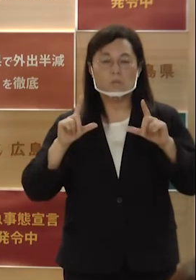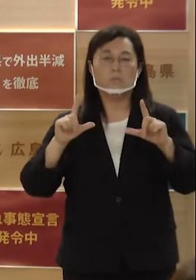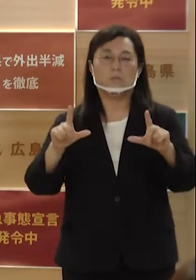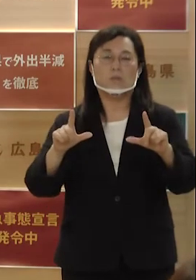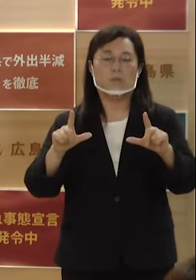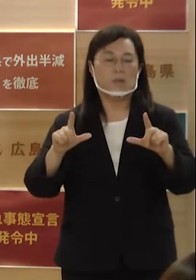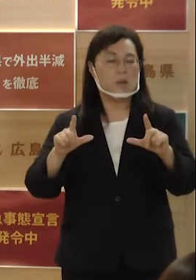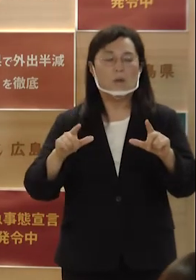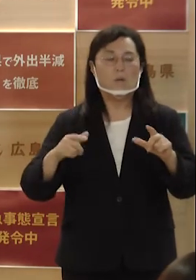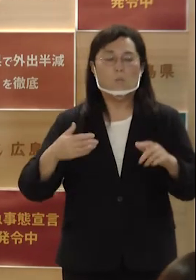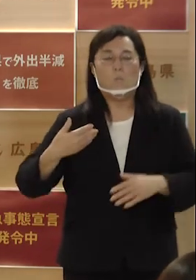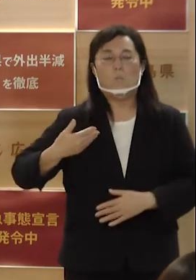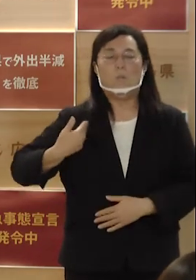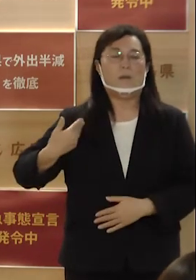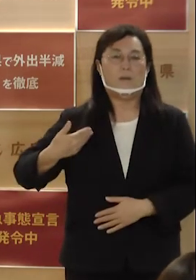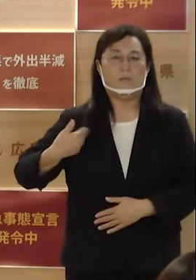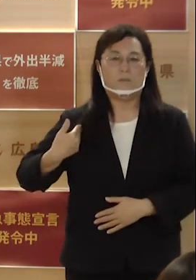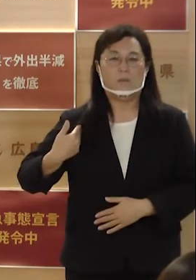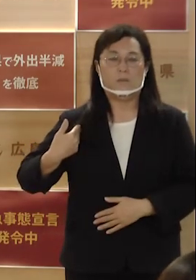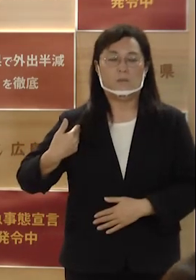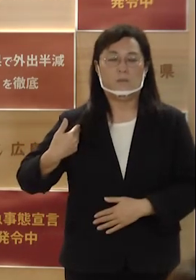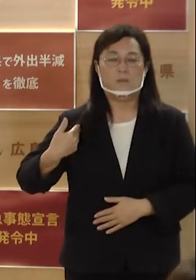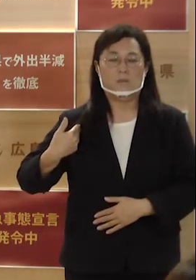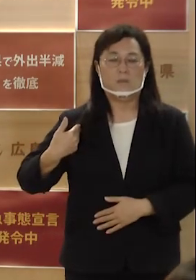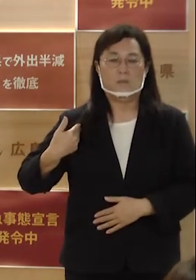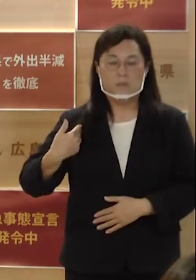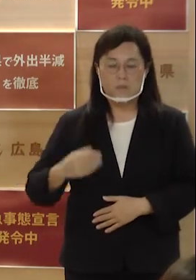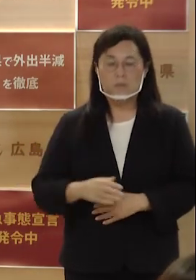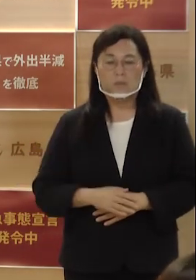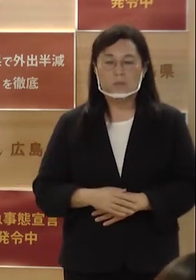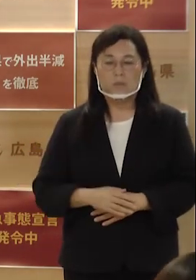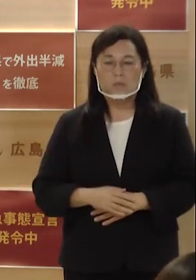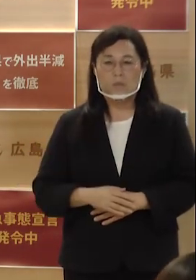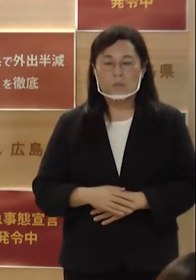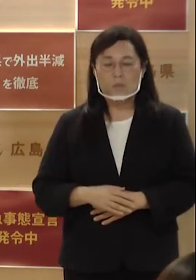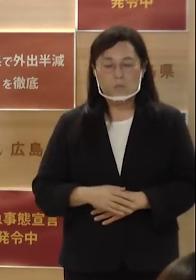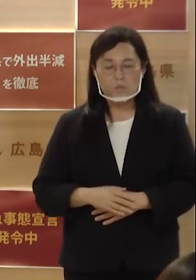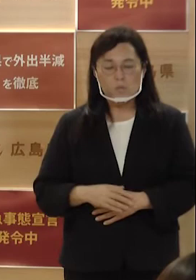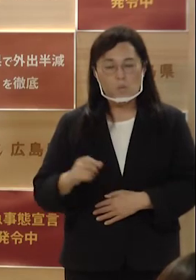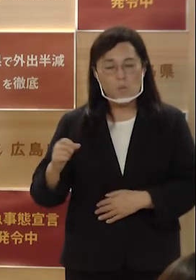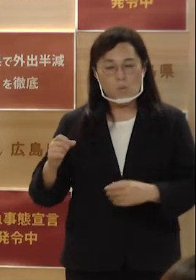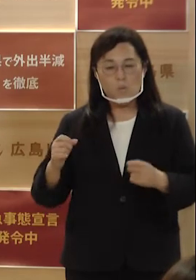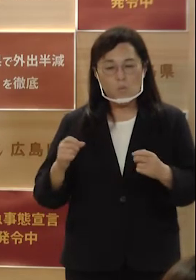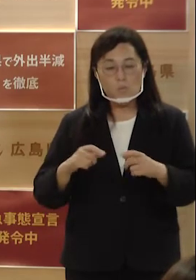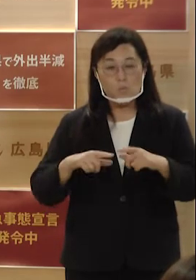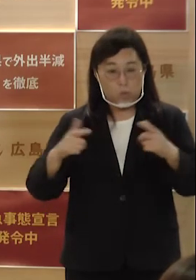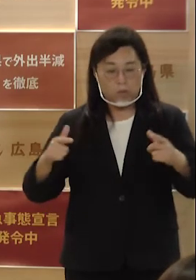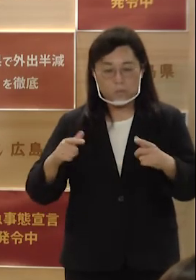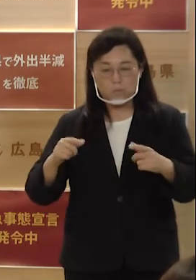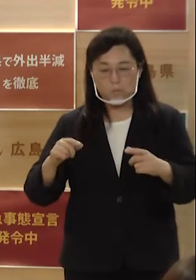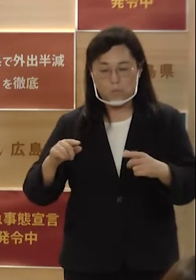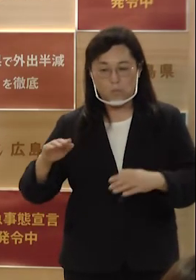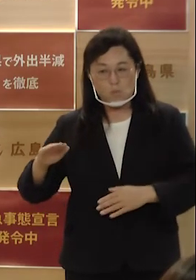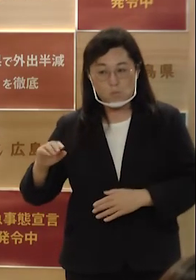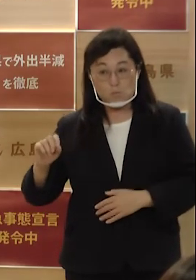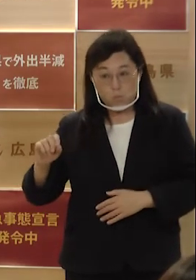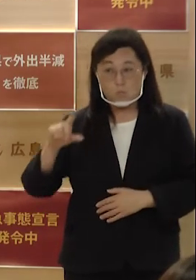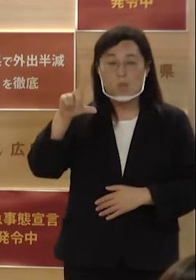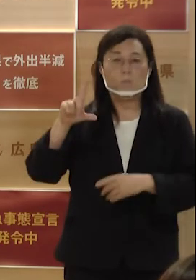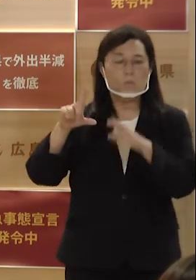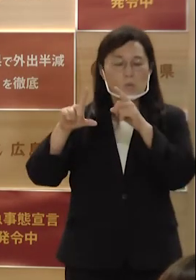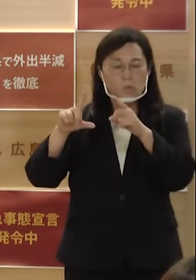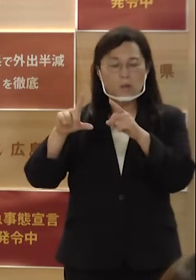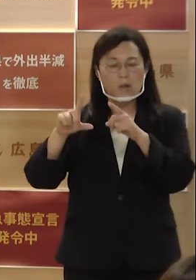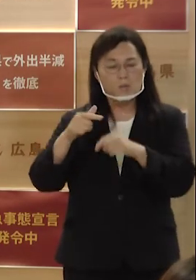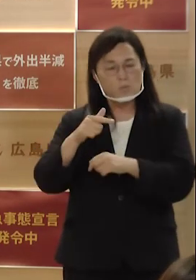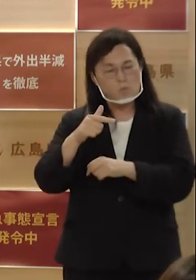。伸びは止まったことは間違いないんですが、このまま下がっていくという傾向が